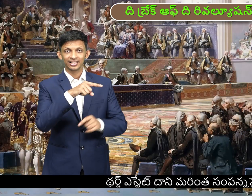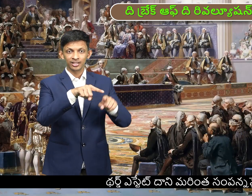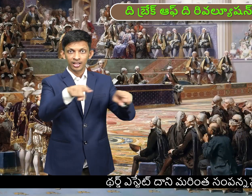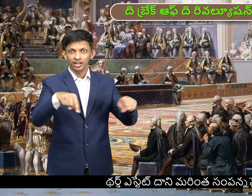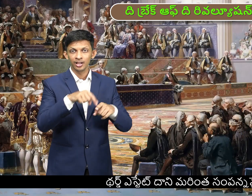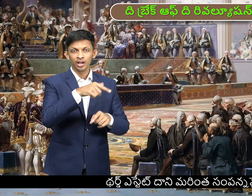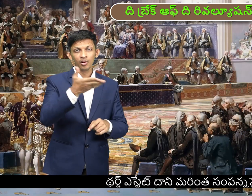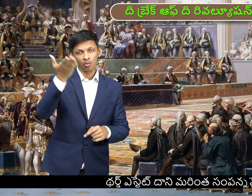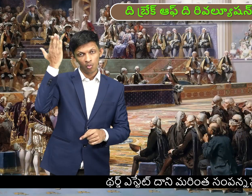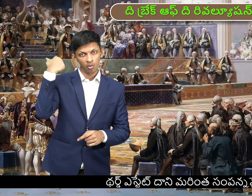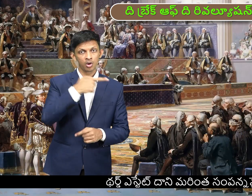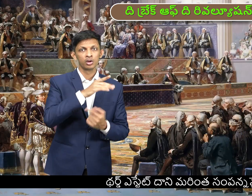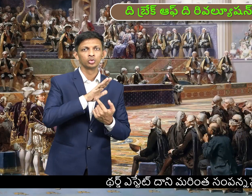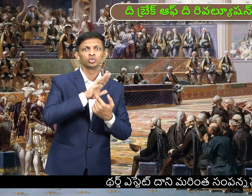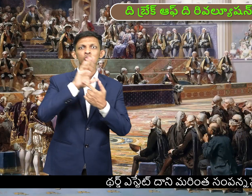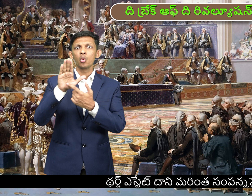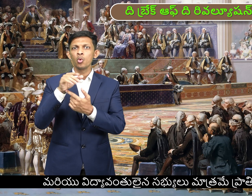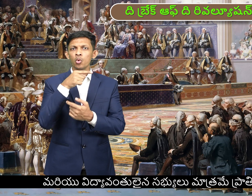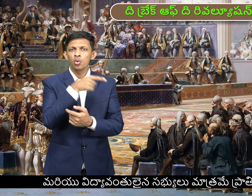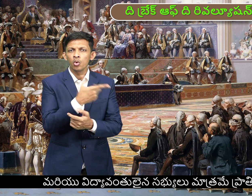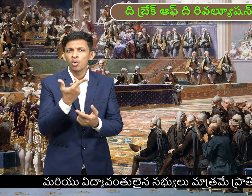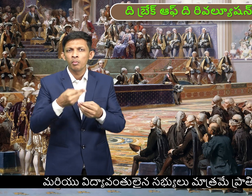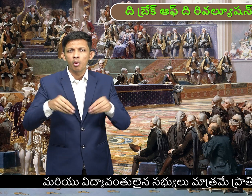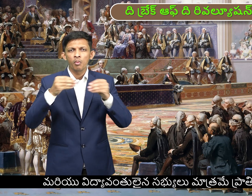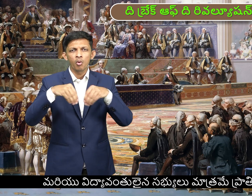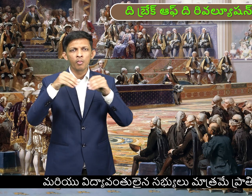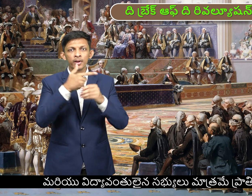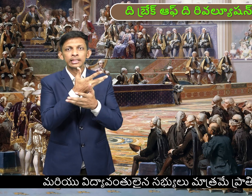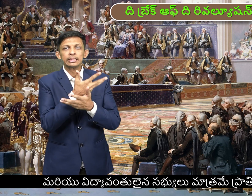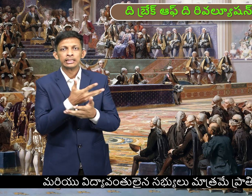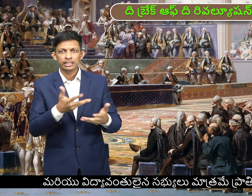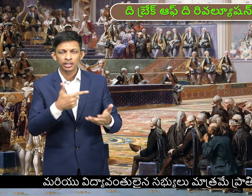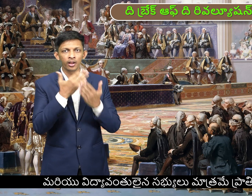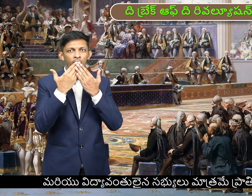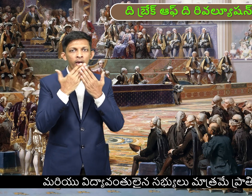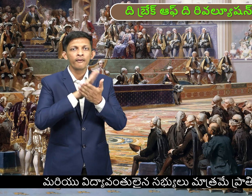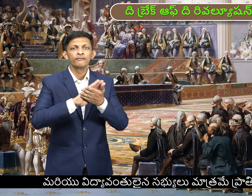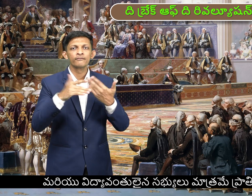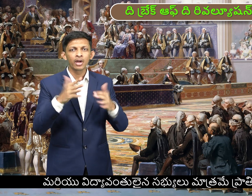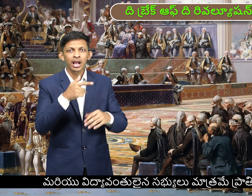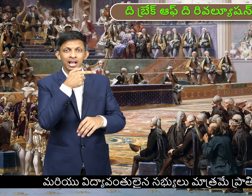థర్డ్ ఎస్టేట్ దాన్ని మరింత సంపన్నమైన మరియు విద్యావంతులైన సభ్యులు మాత్రమే ప్రాతినిధ్యం వహిస్తుంది.